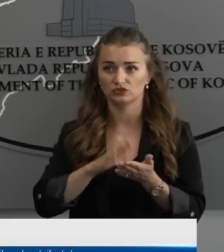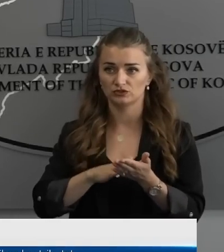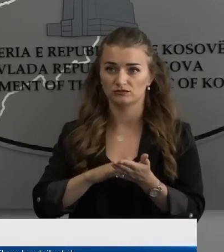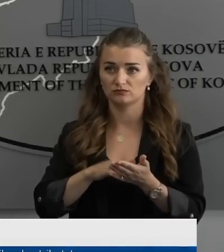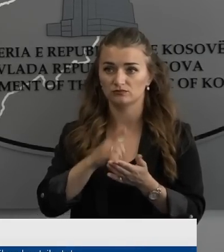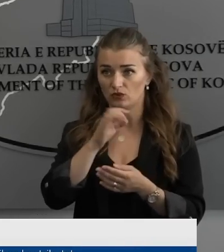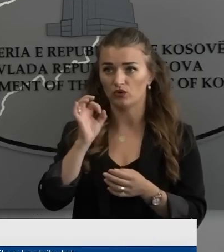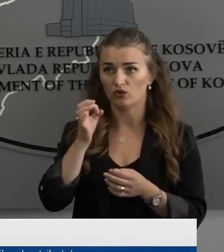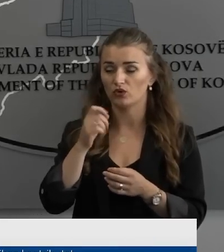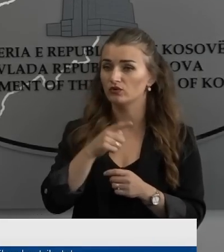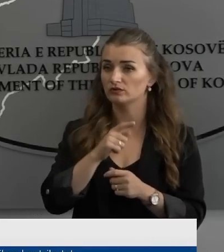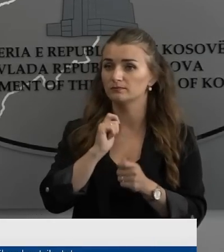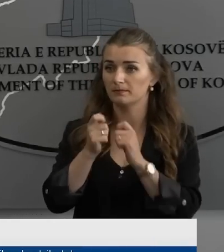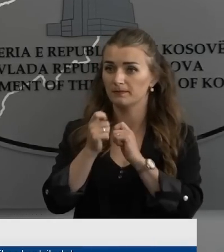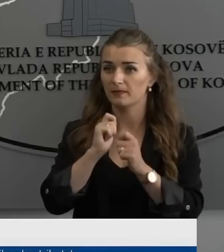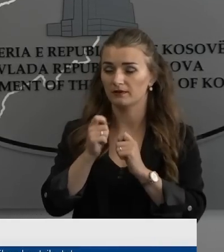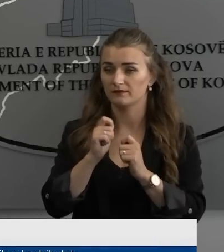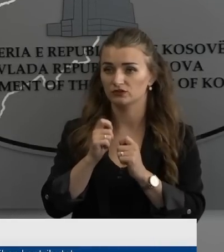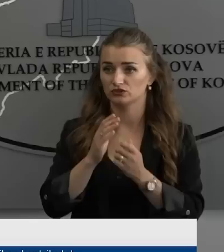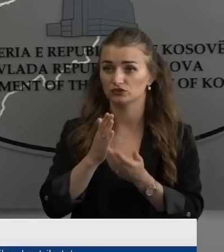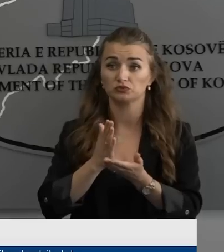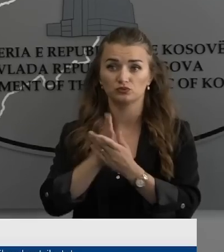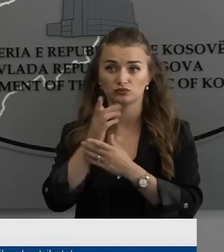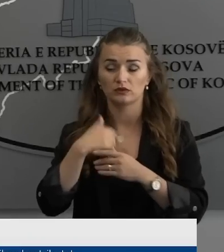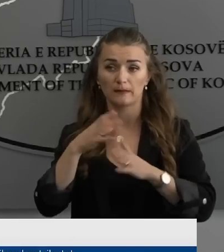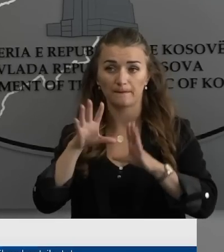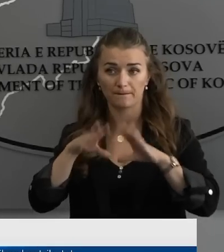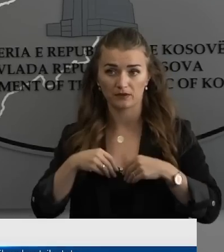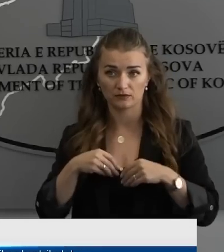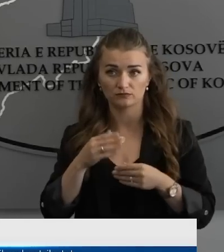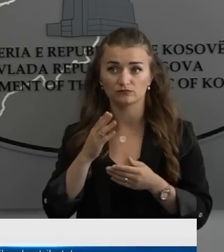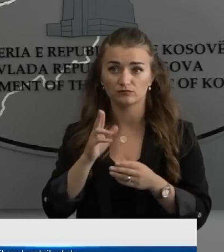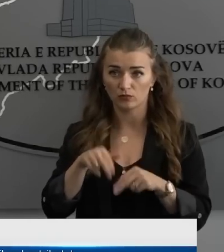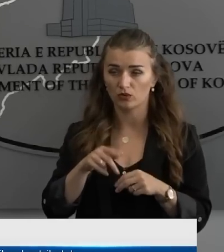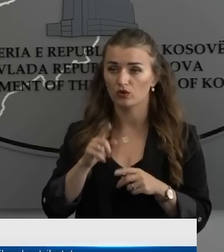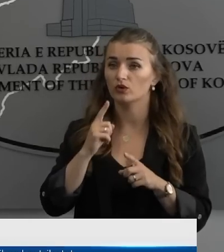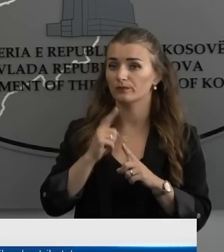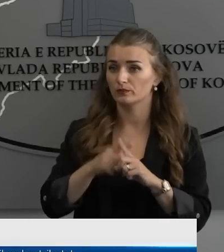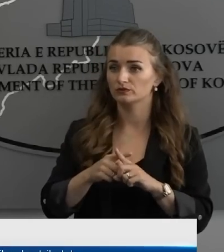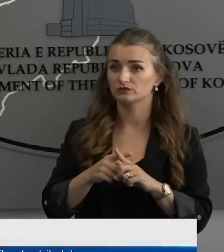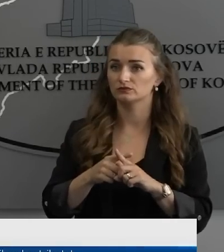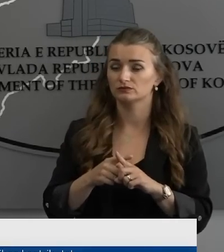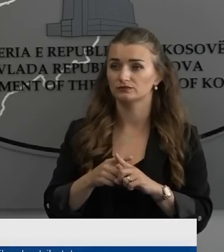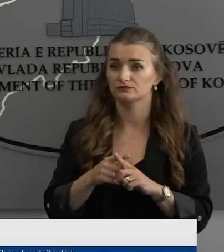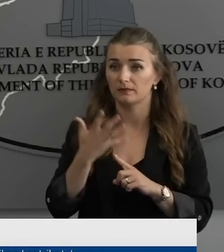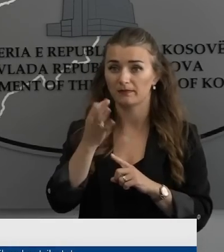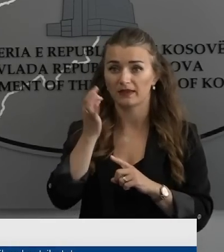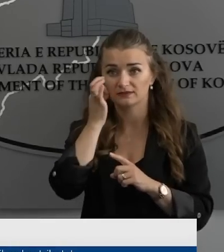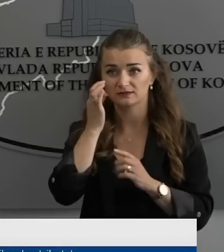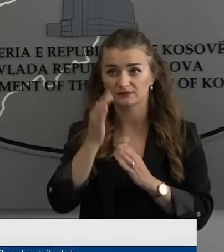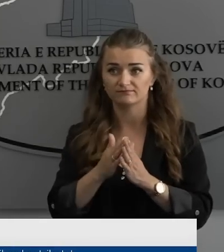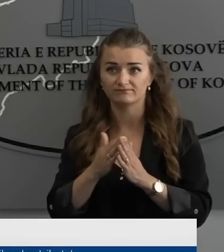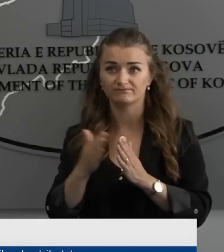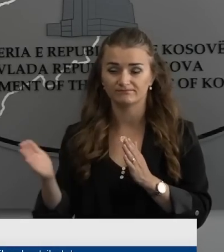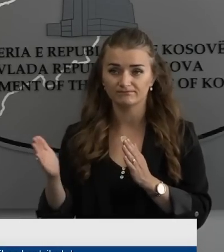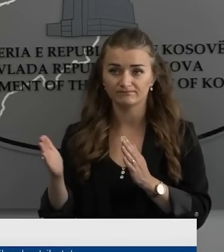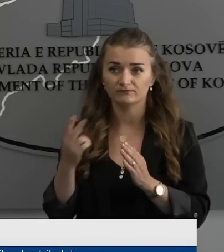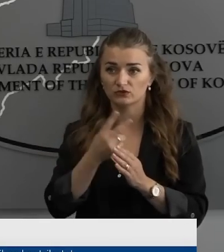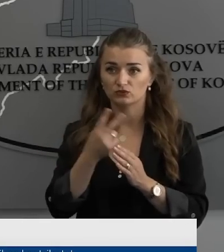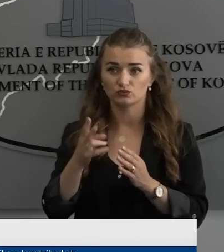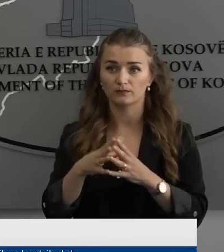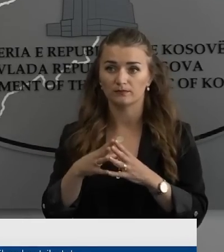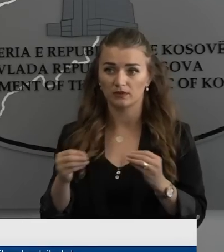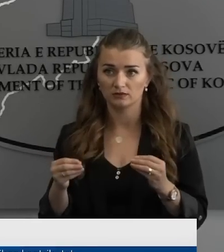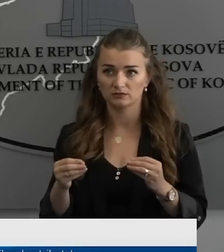Ohër me 18 mars, dhe po e zgjatëm afatin e regjistrimit partive për 5 ditë, deri me 22 mars,